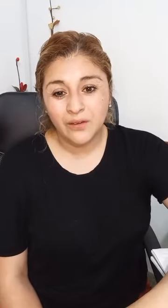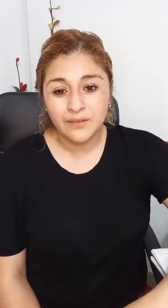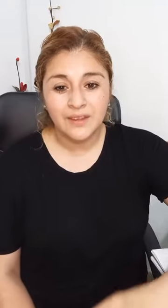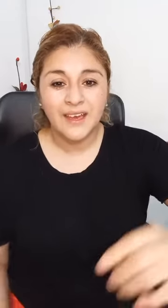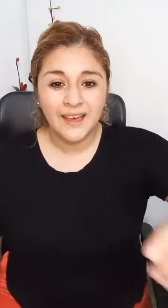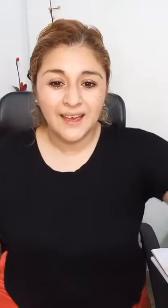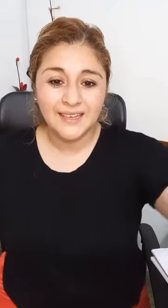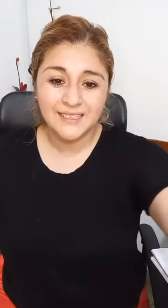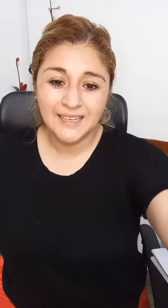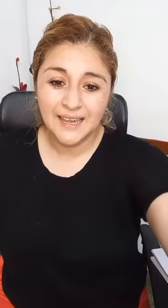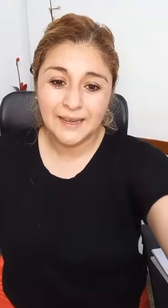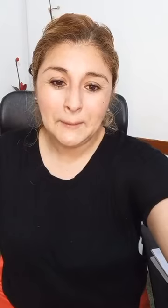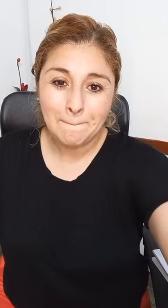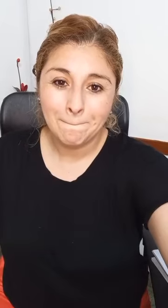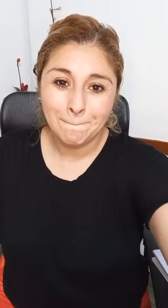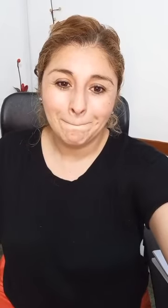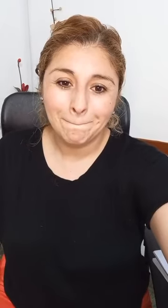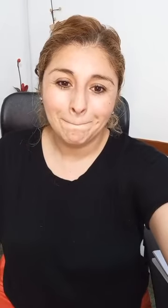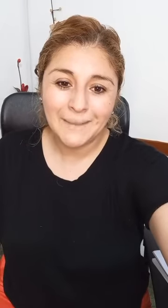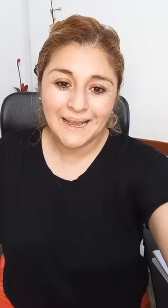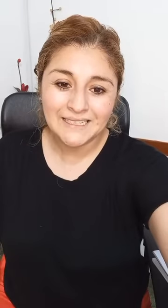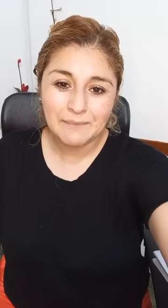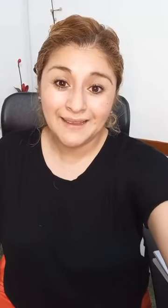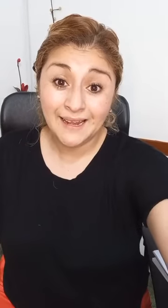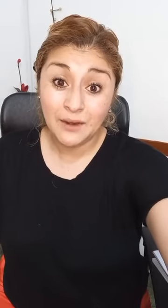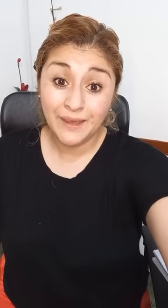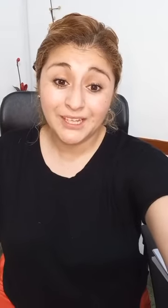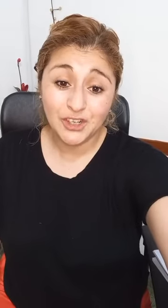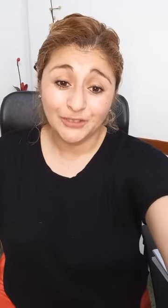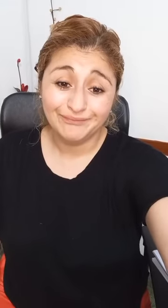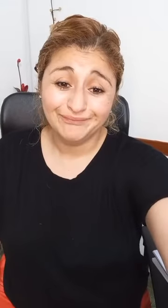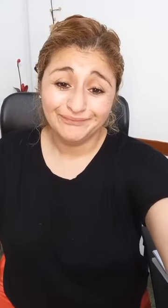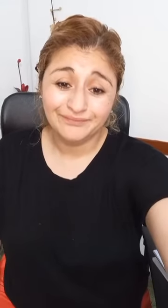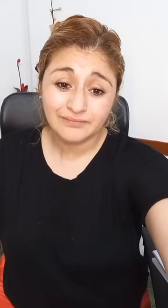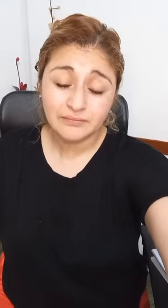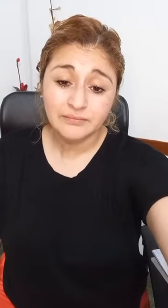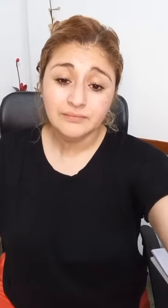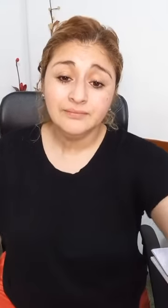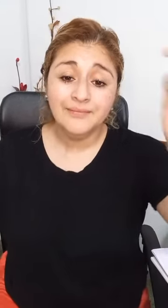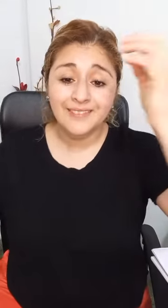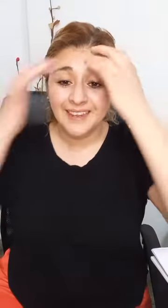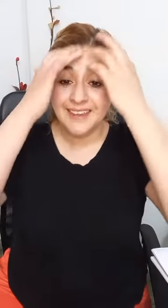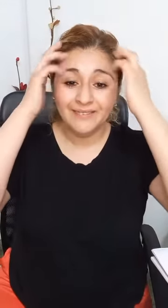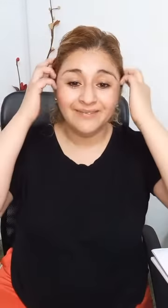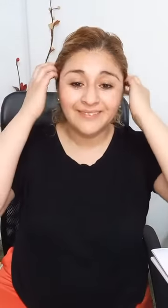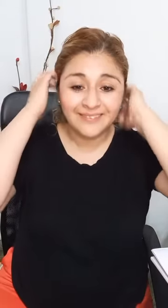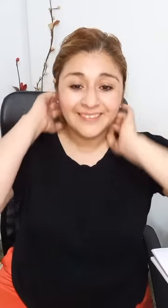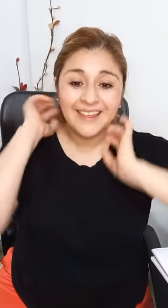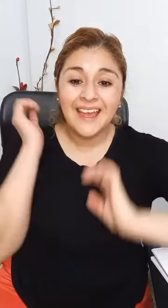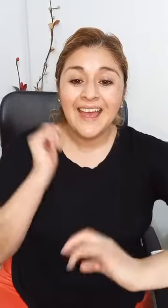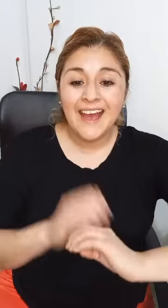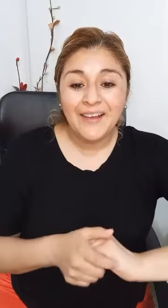domingos allí en la calle que se petraca en los millones. ¿Sí?